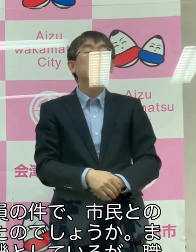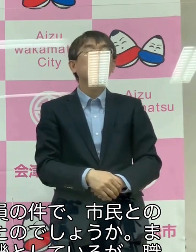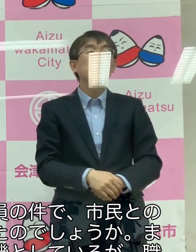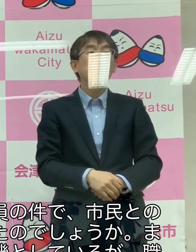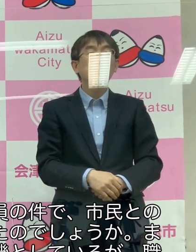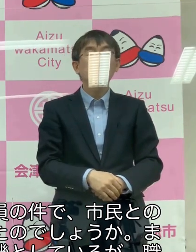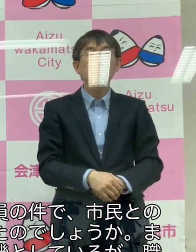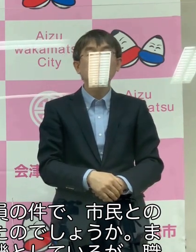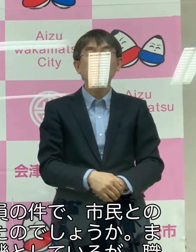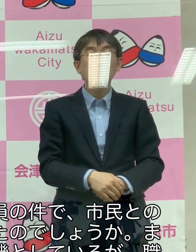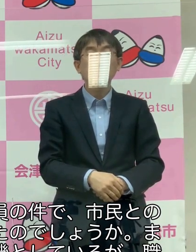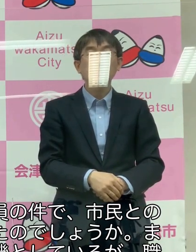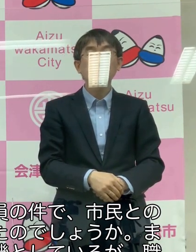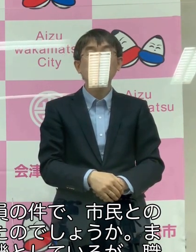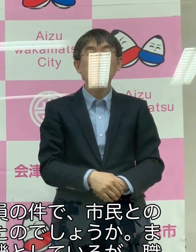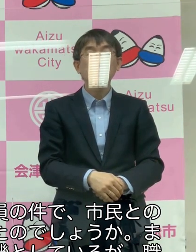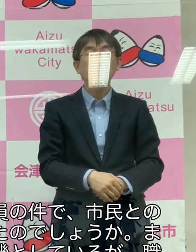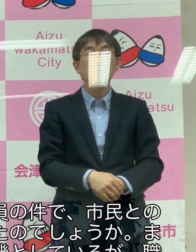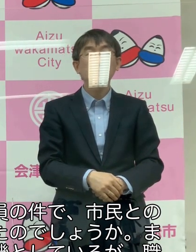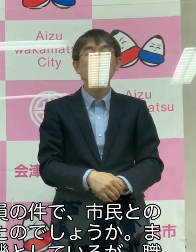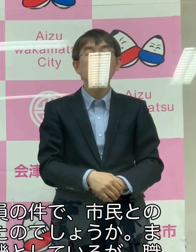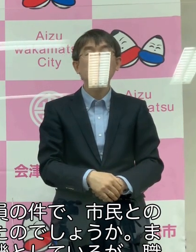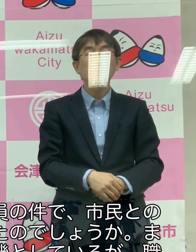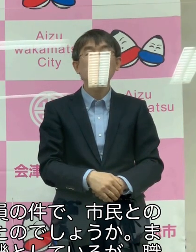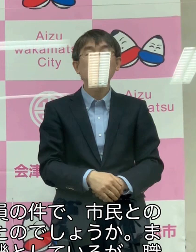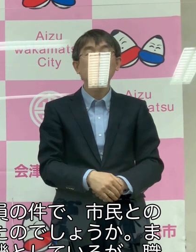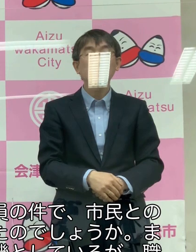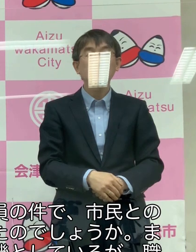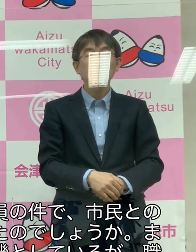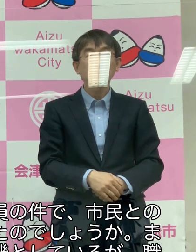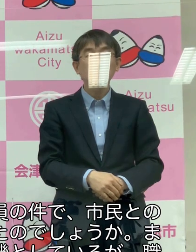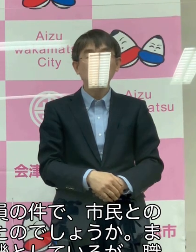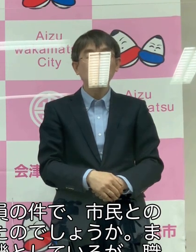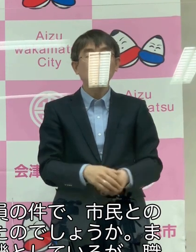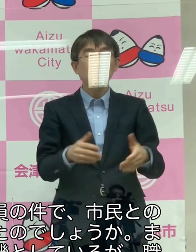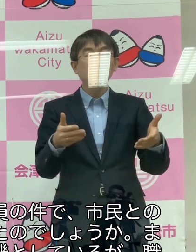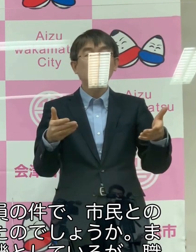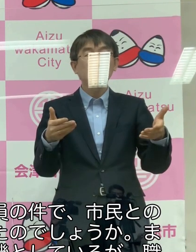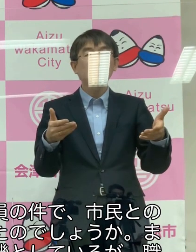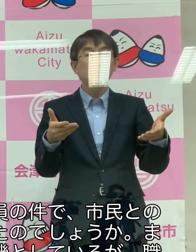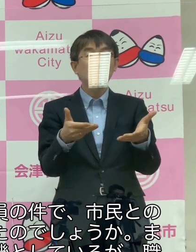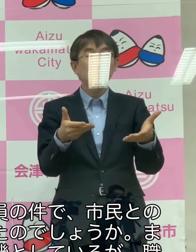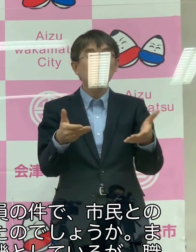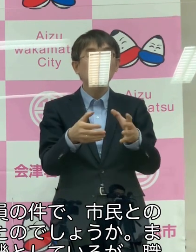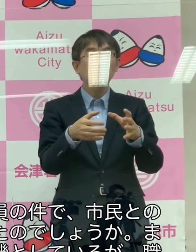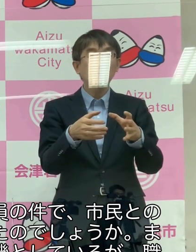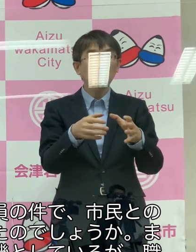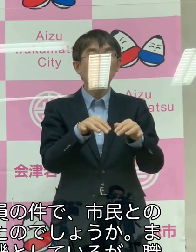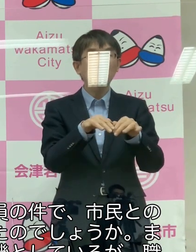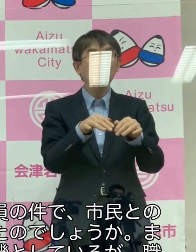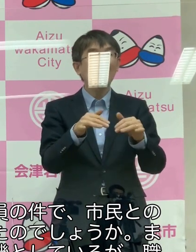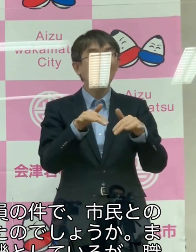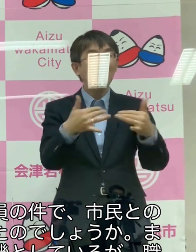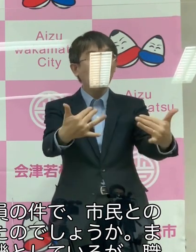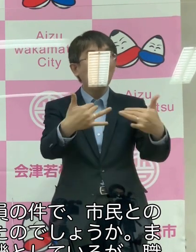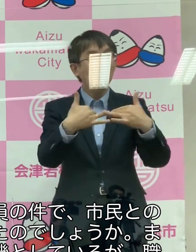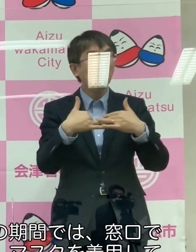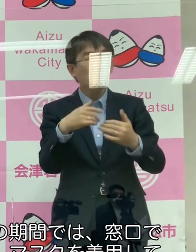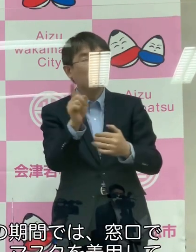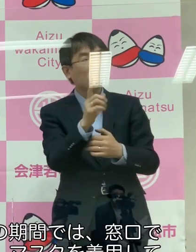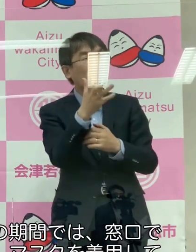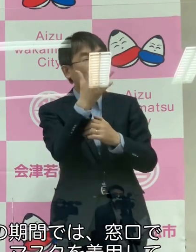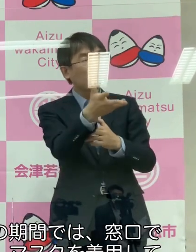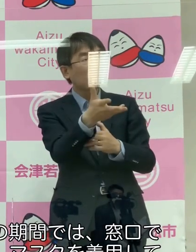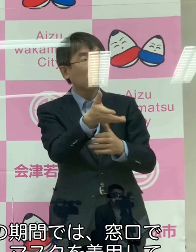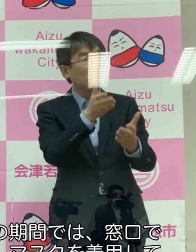県の職員が自宅待機としておりますとあるんですけれども、職務への影響なんかもあれば、教えていただ